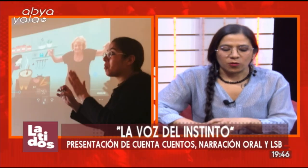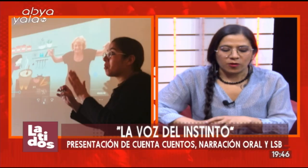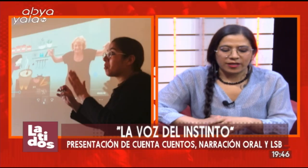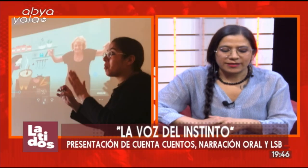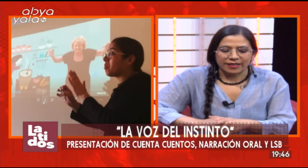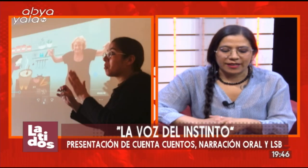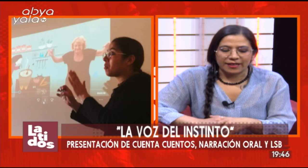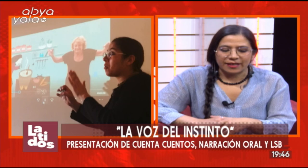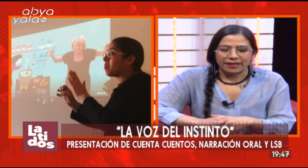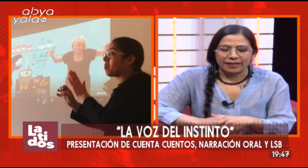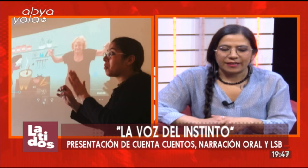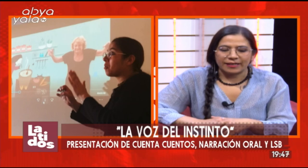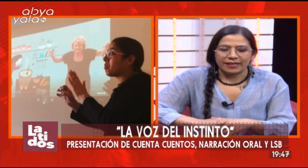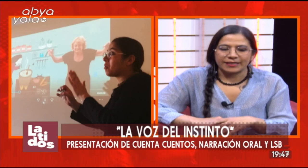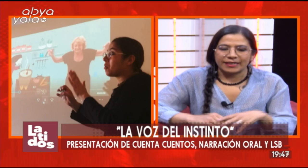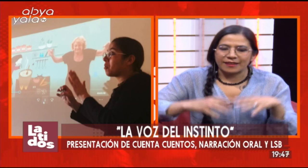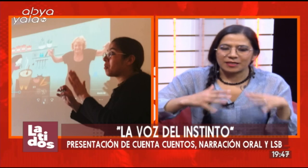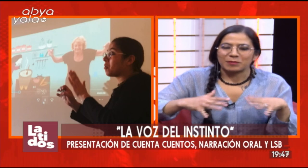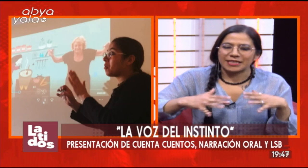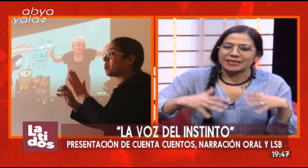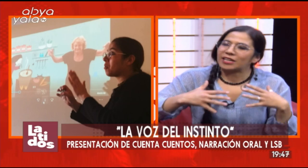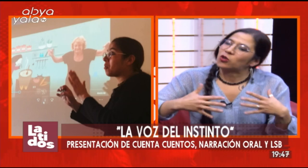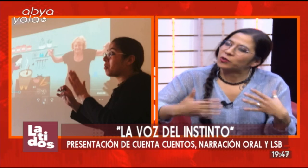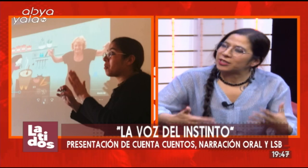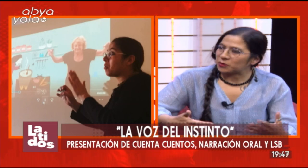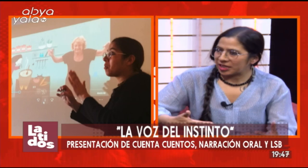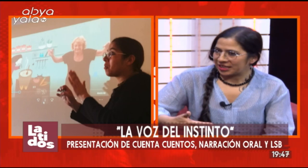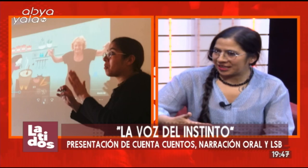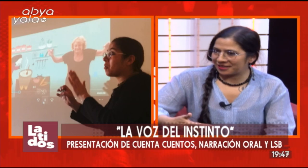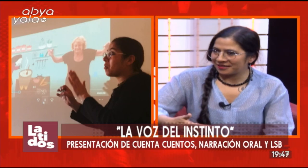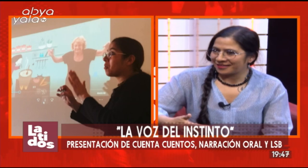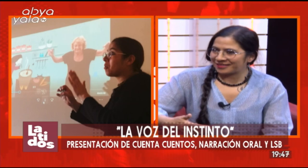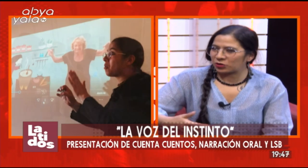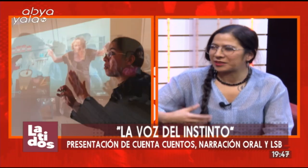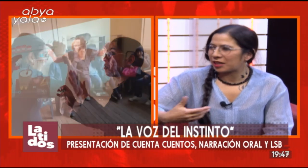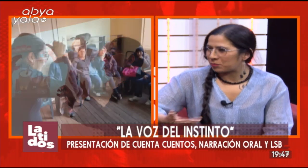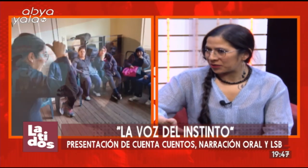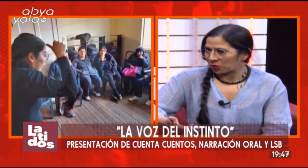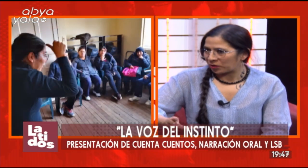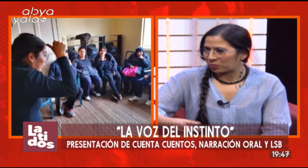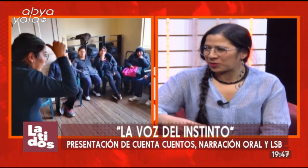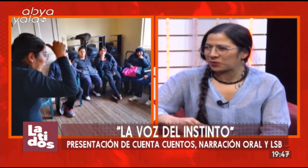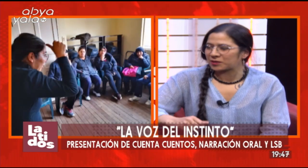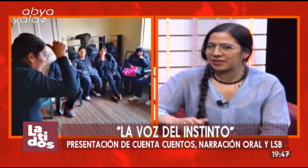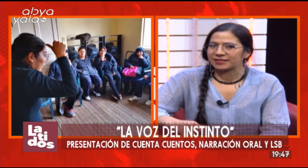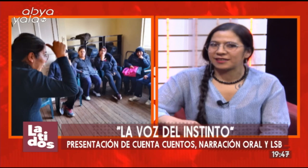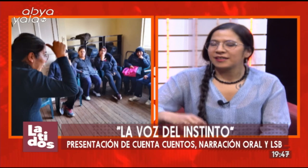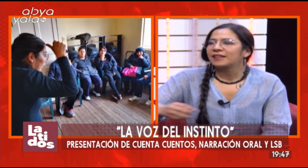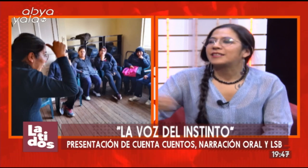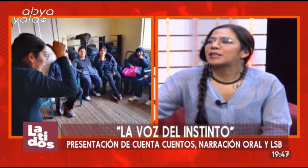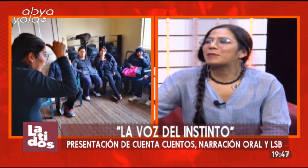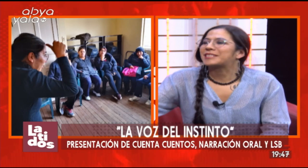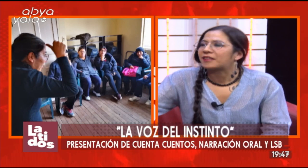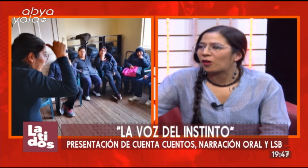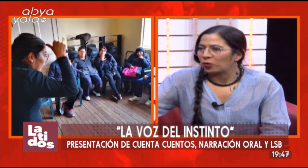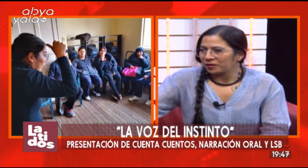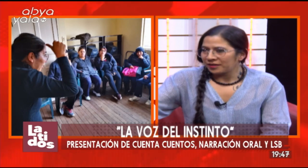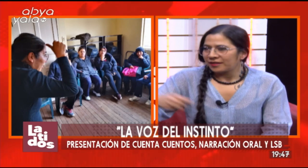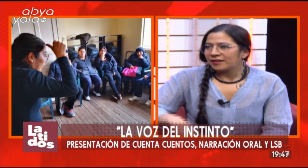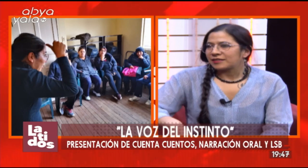que la discapacidad está en el contexto en realidad, o sea, no está en la persona, por eso no se dice discapacitado. Dice persona